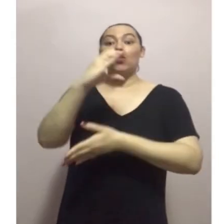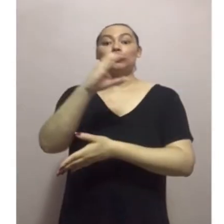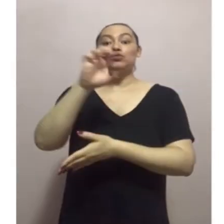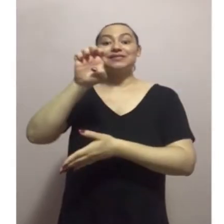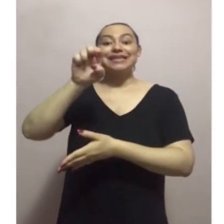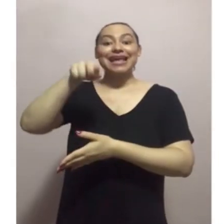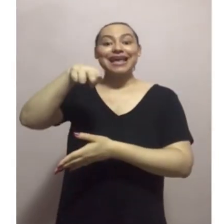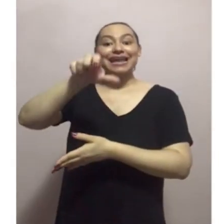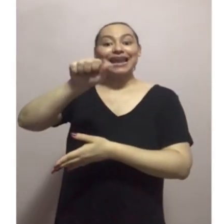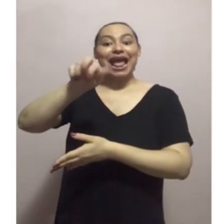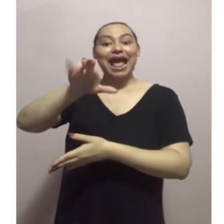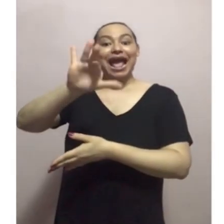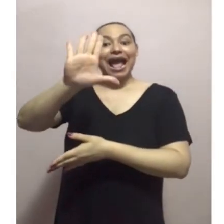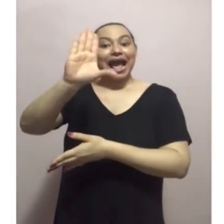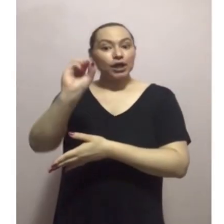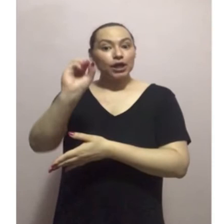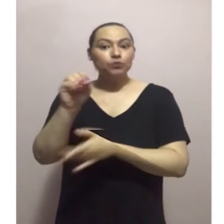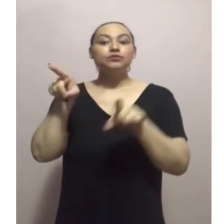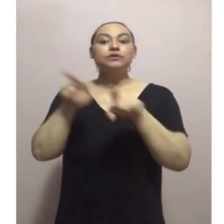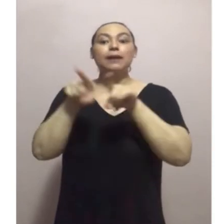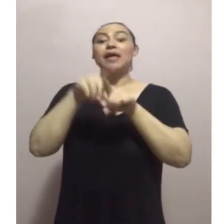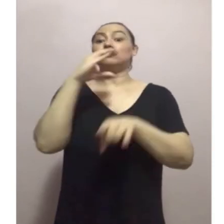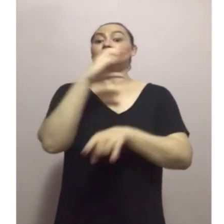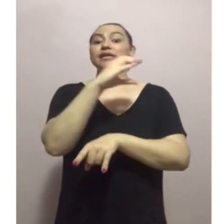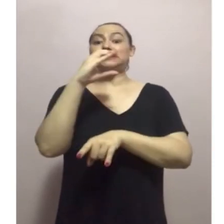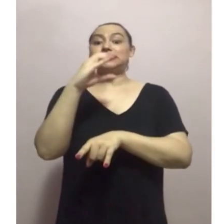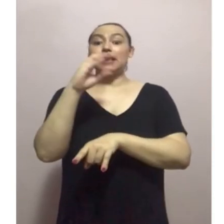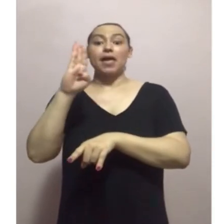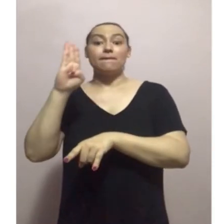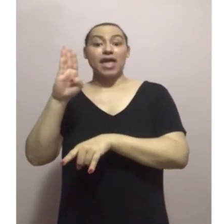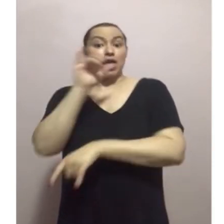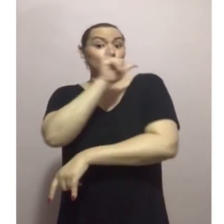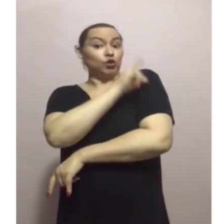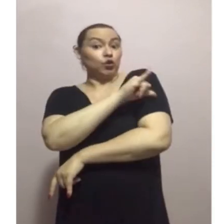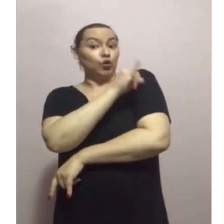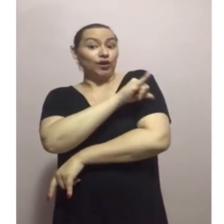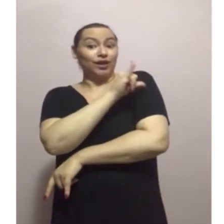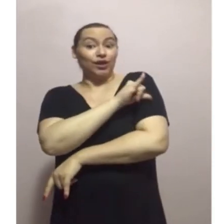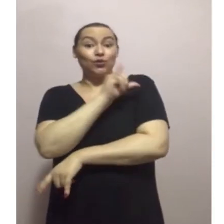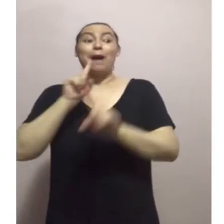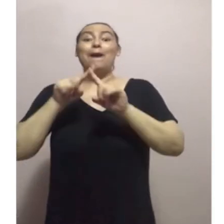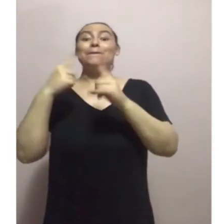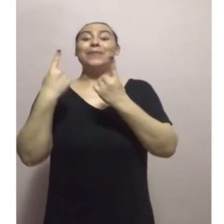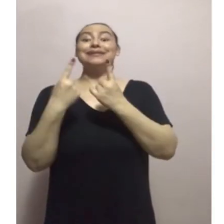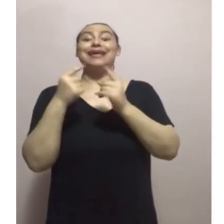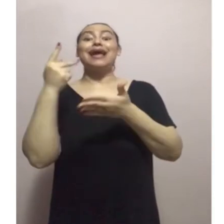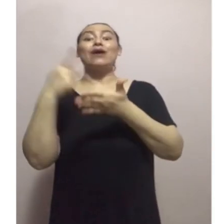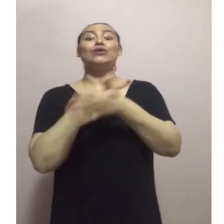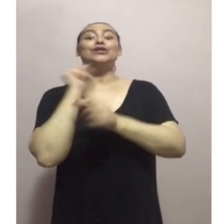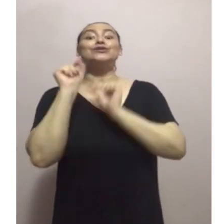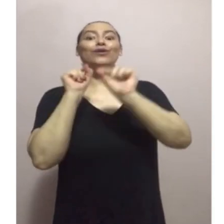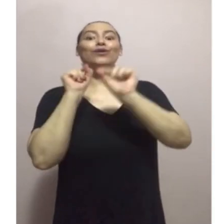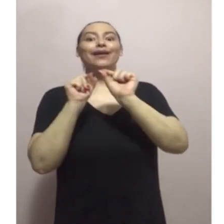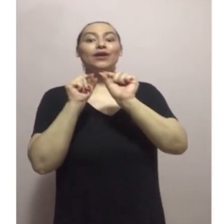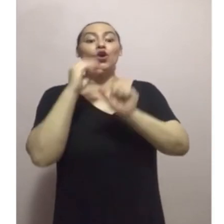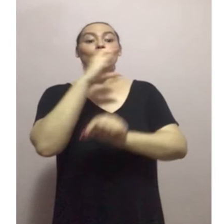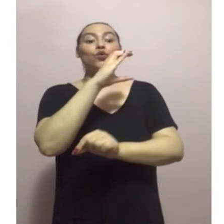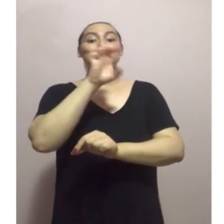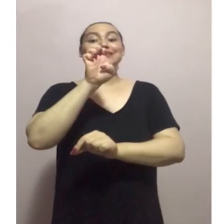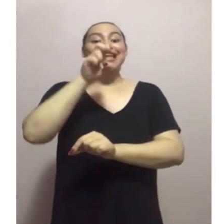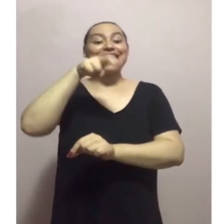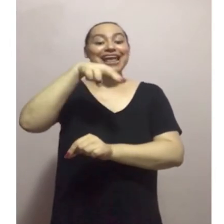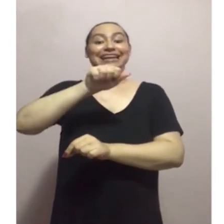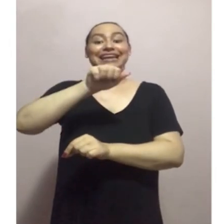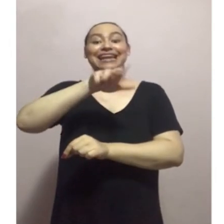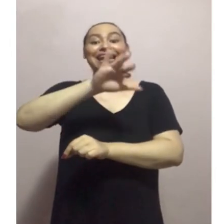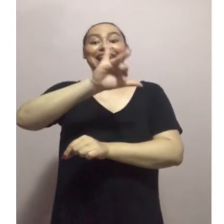estava. Aí o CCBB cancelou a temporada do Rio e aí o cenário ficou lá, o cenário da gente ficou no